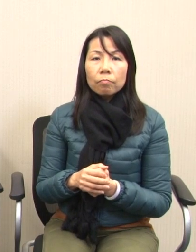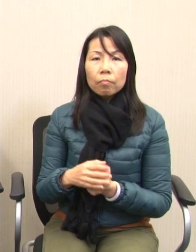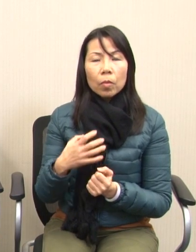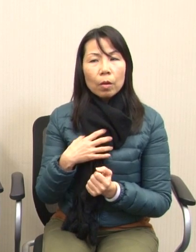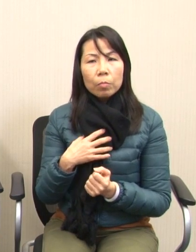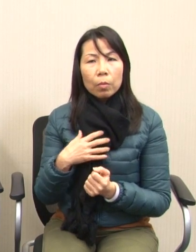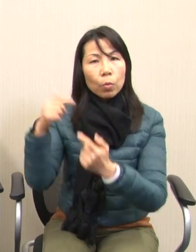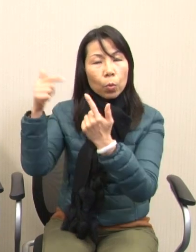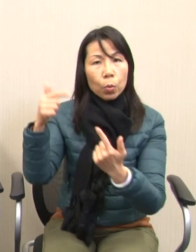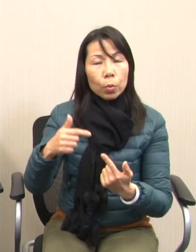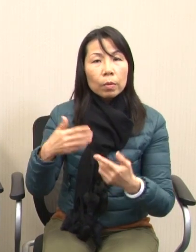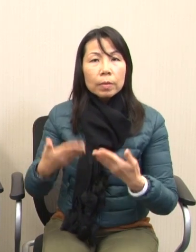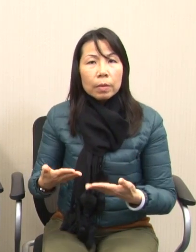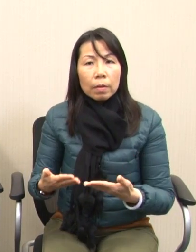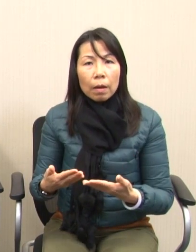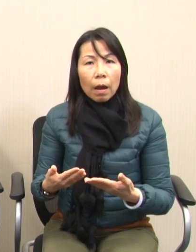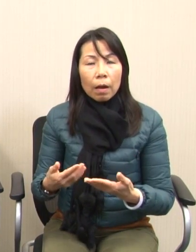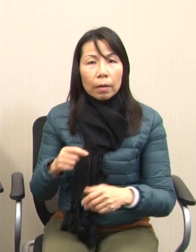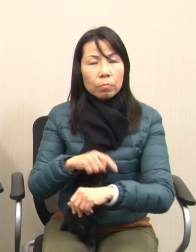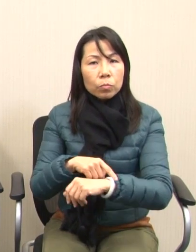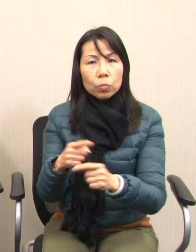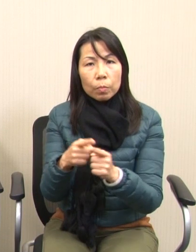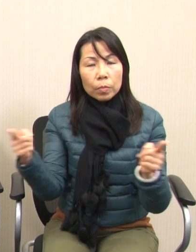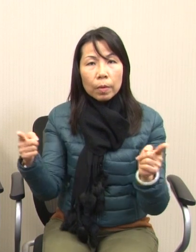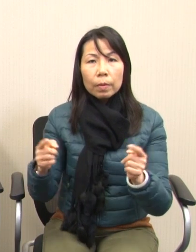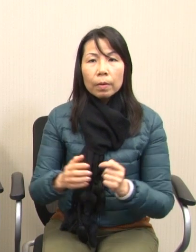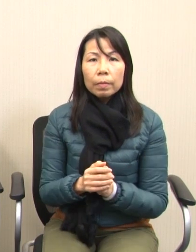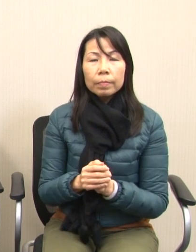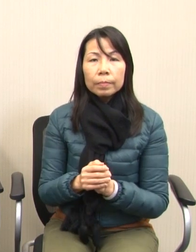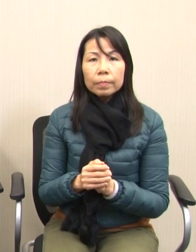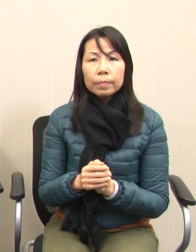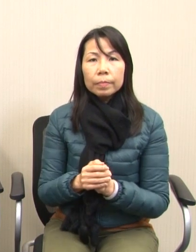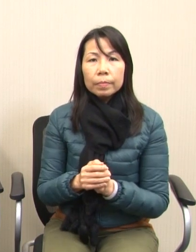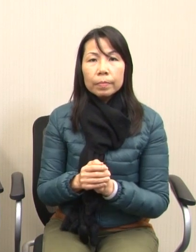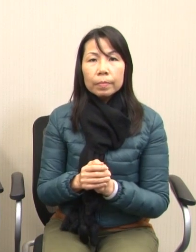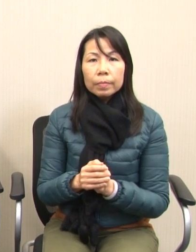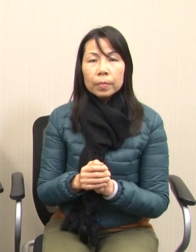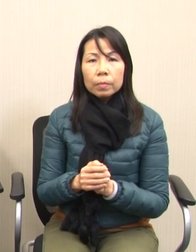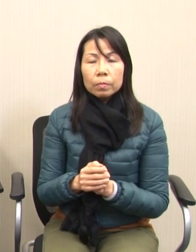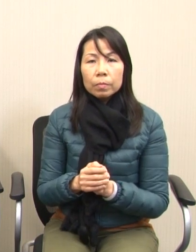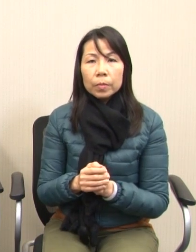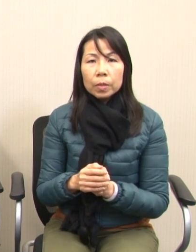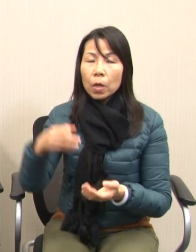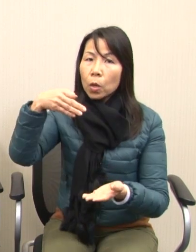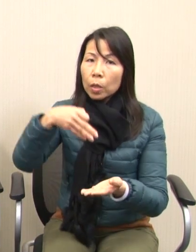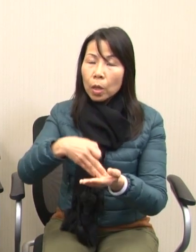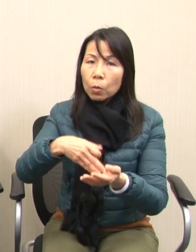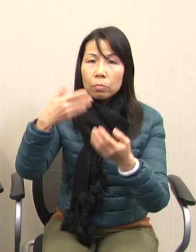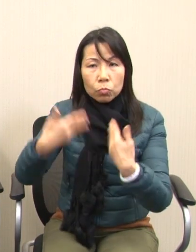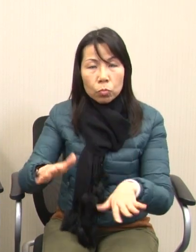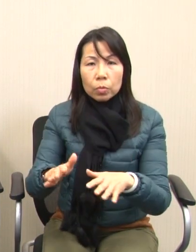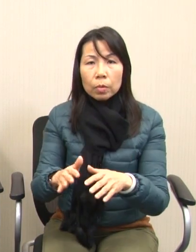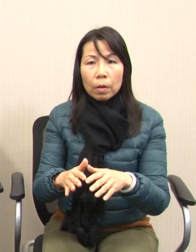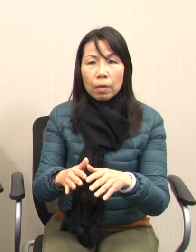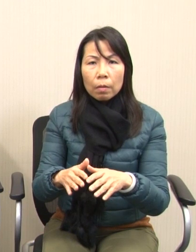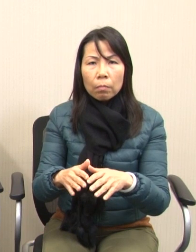到而家一段咁長時間，即係甚至啱12月投選完，去到而家，即係究